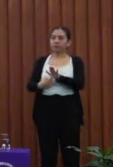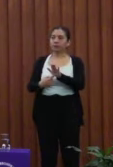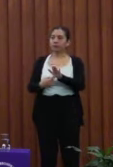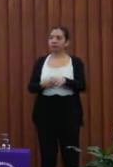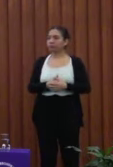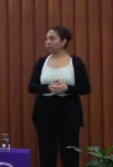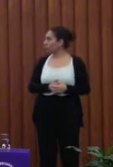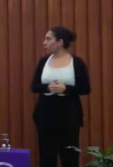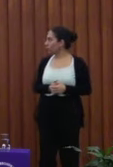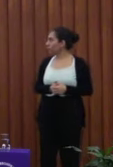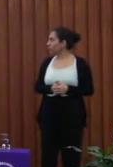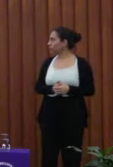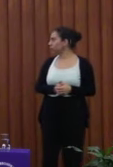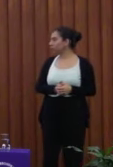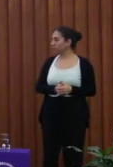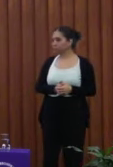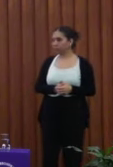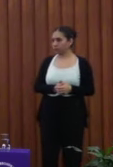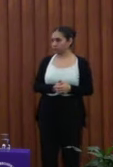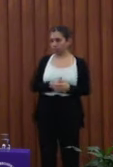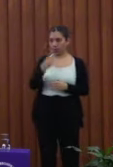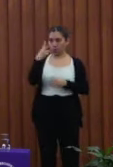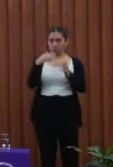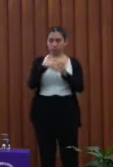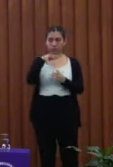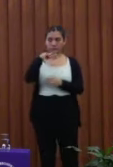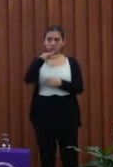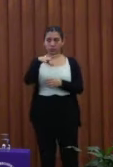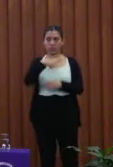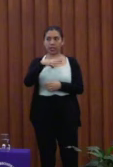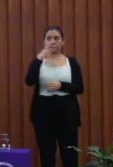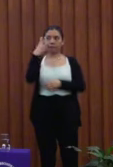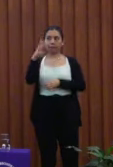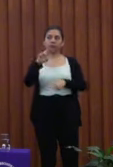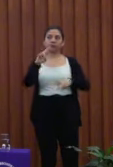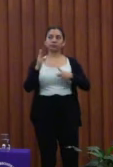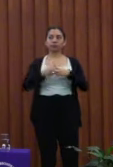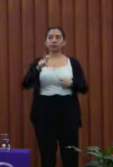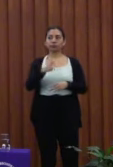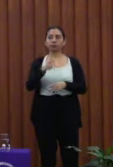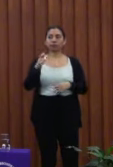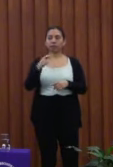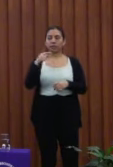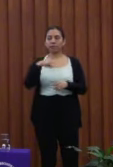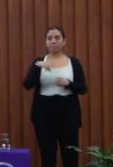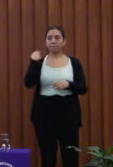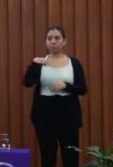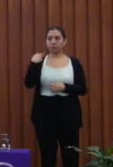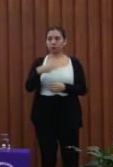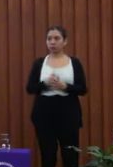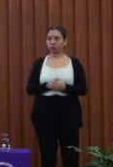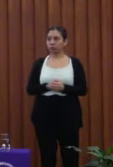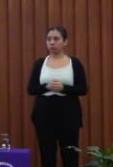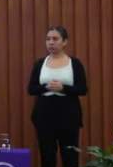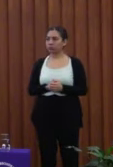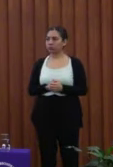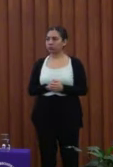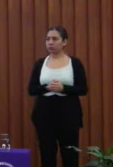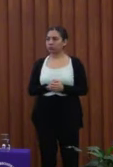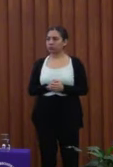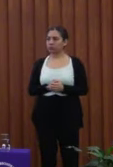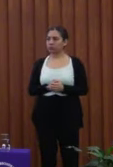estado. Entonces, sabemos que en 2018 hubo 3 homicidios en Veracruz. ¿Cuáles son? Aquí se nos desconfiguró porque